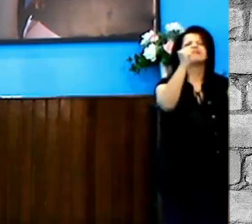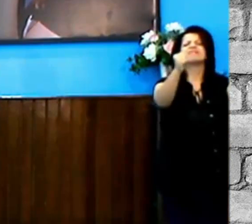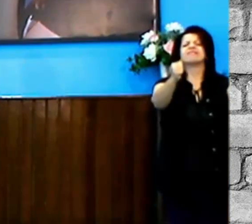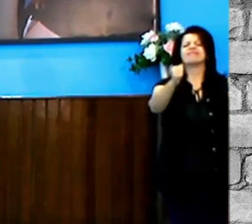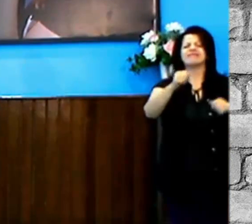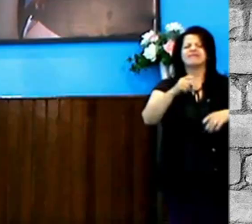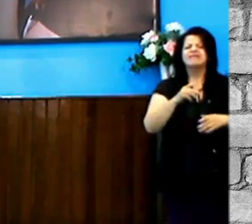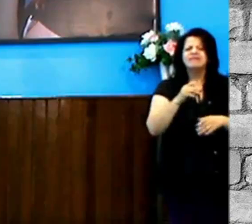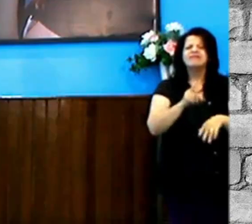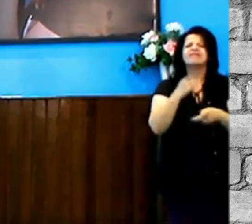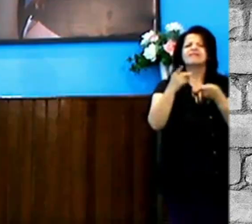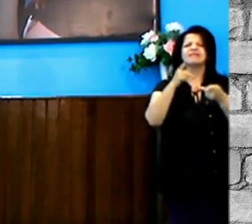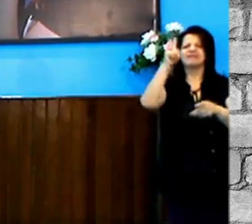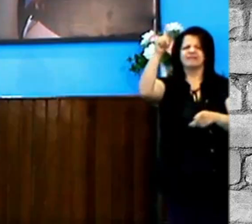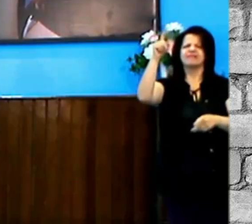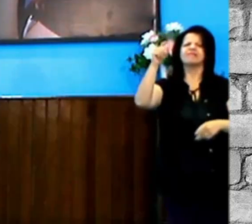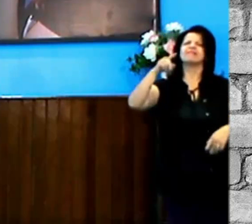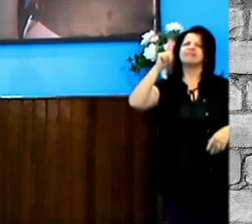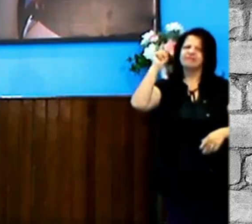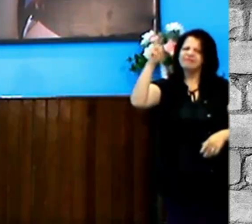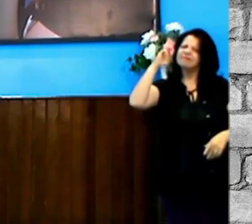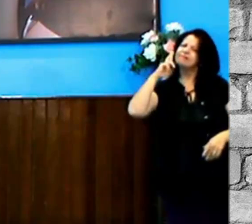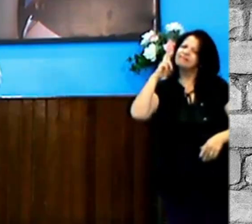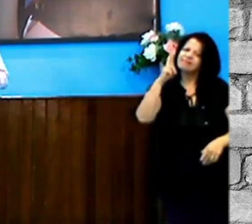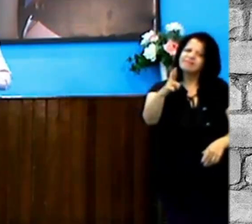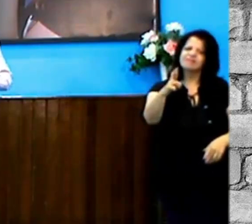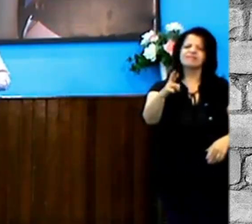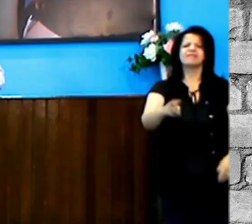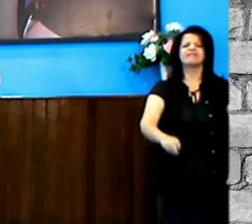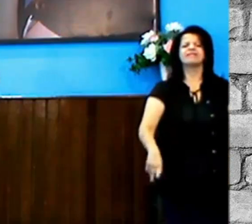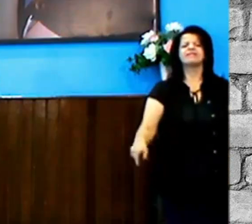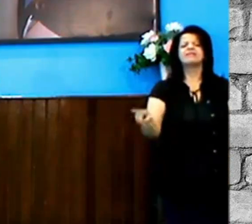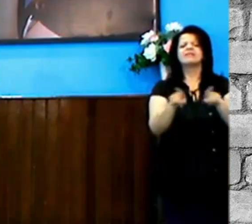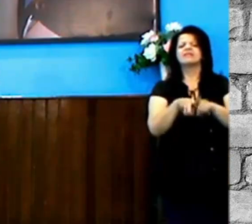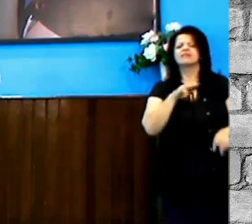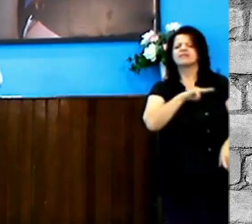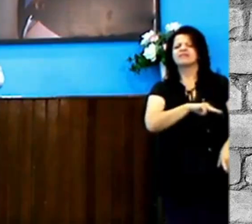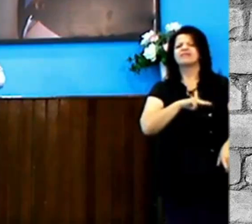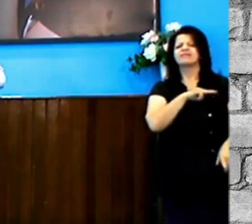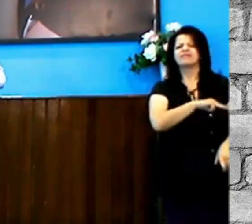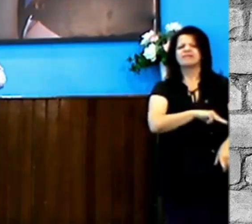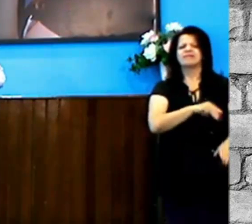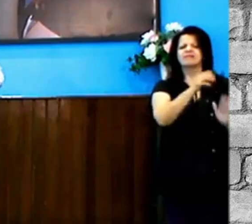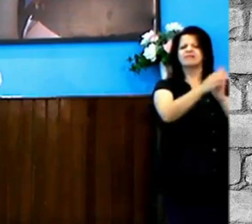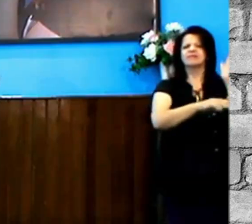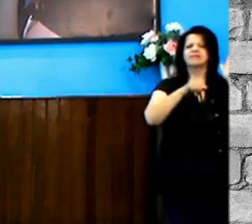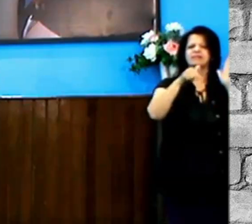eu responderei. O texto de Mateus capítulo 7, versículo 7